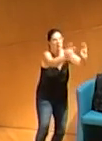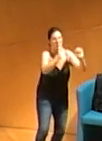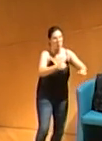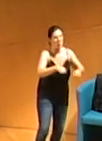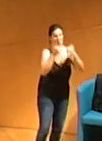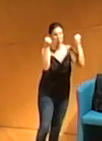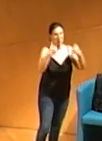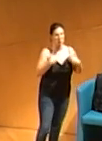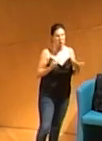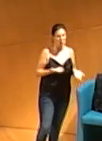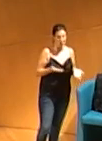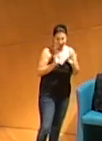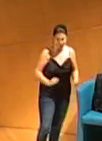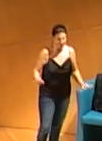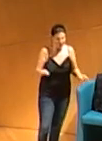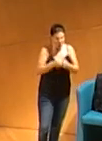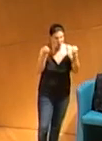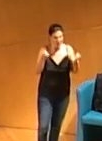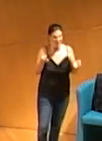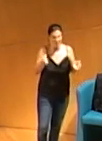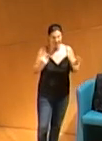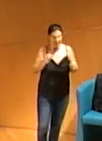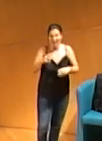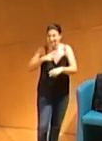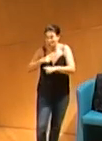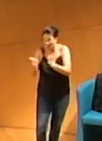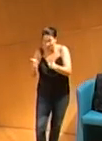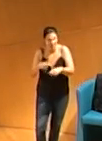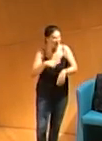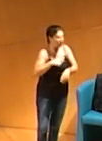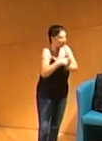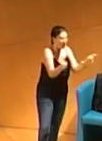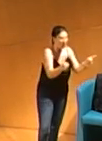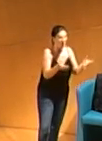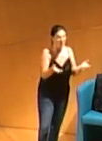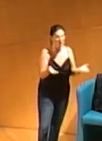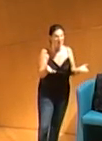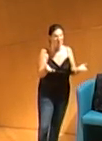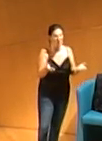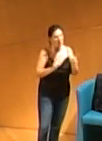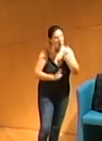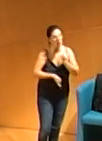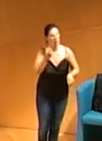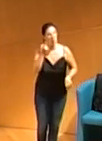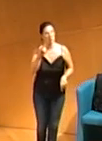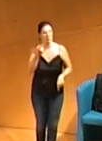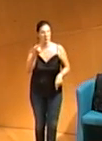peut-être qu'on ne peut pas tout mettre sur le répit s'il n'y a pas la bonne vie qui va avec pendant